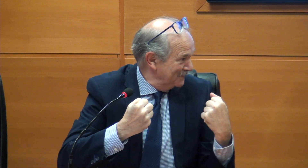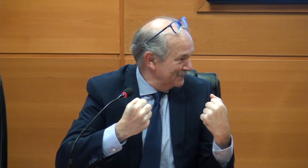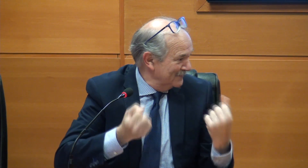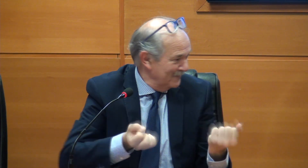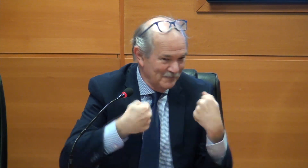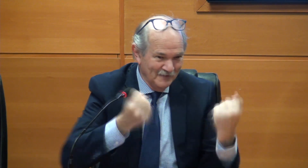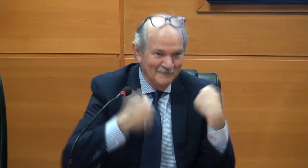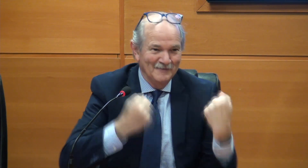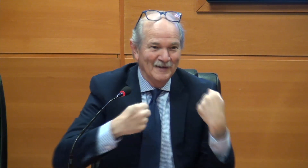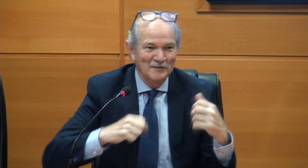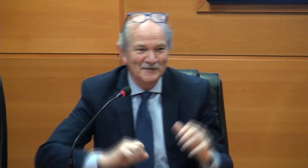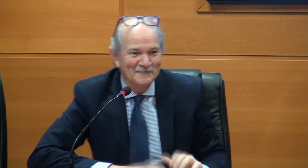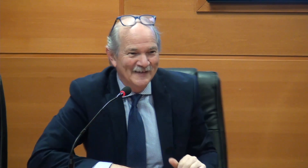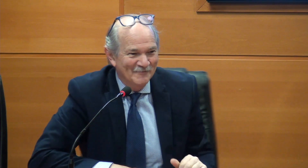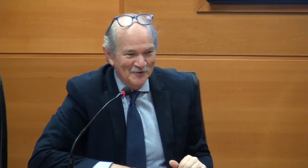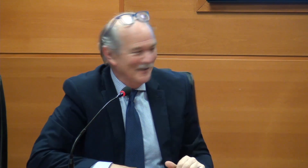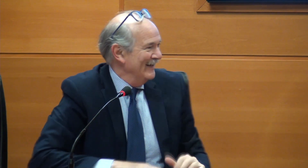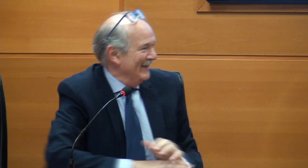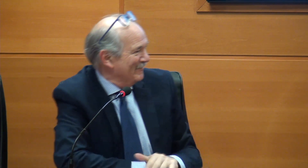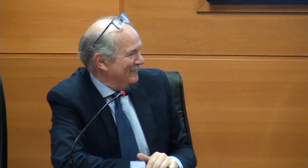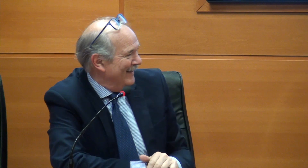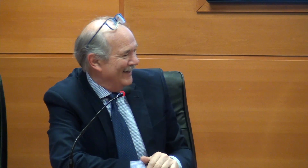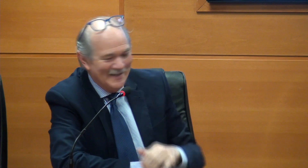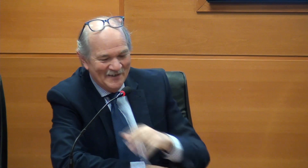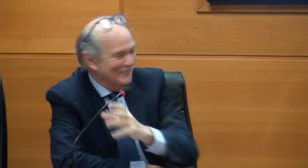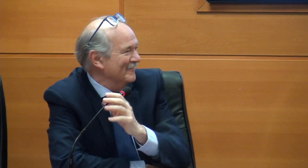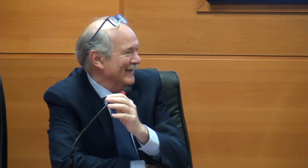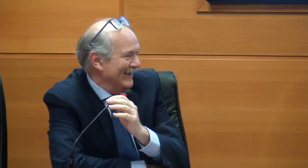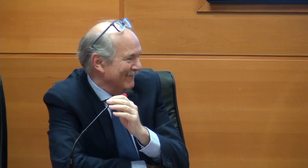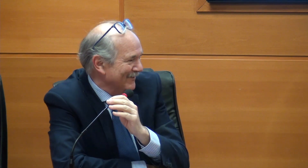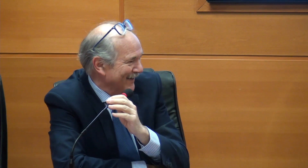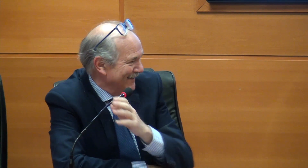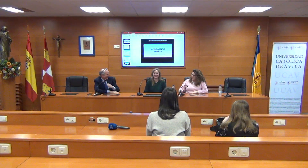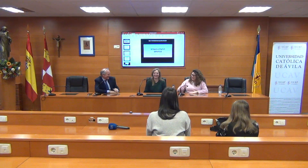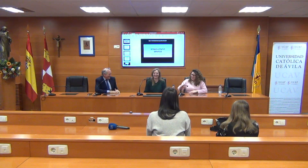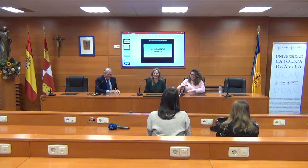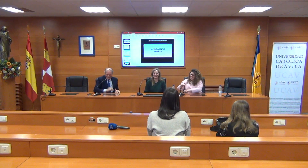aprendiendo Muy bien pues María cuando quieras adelante